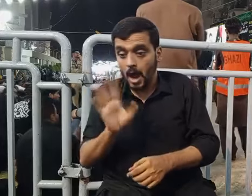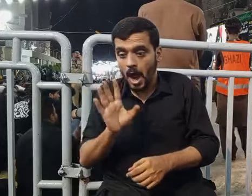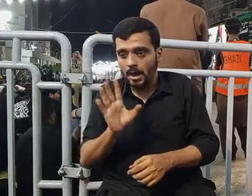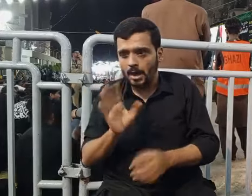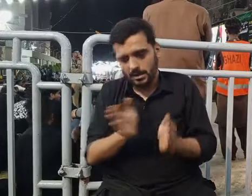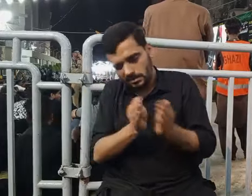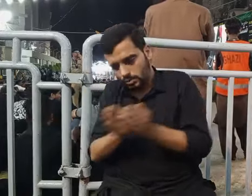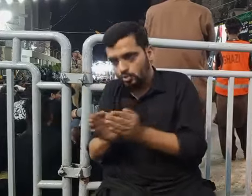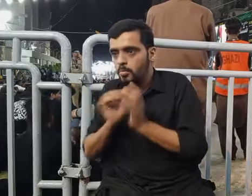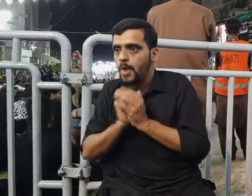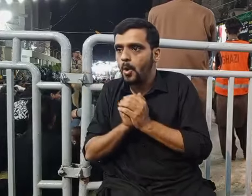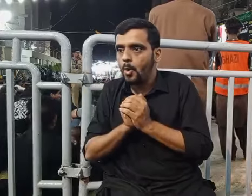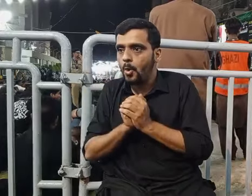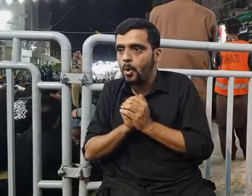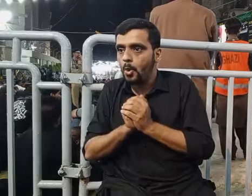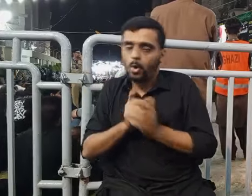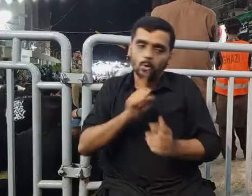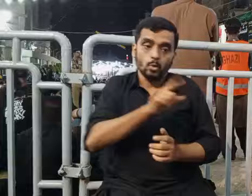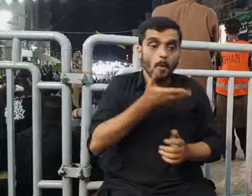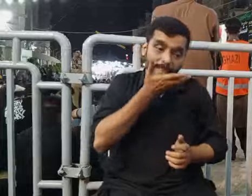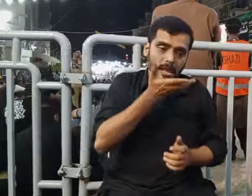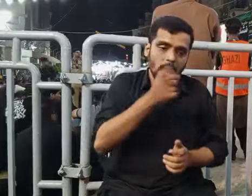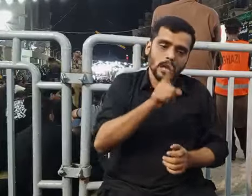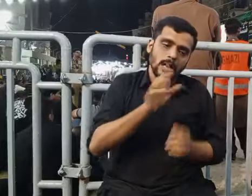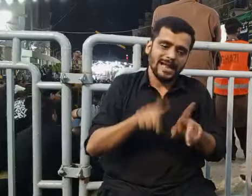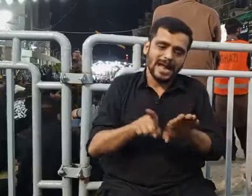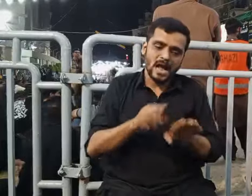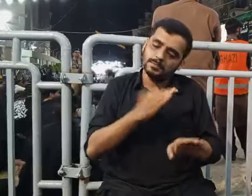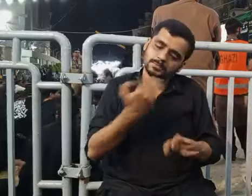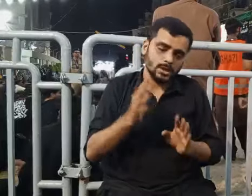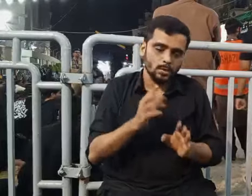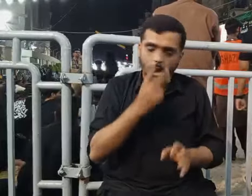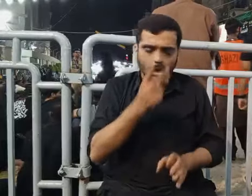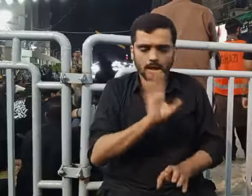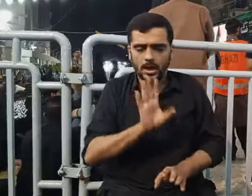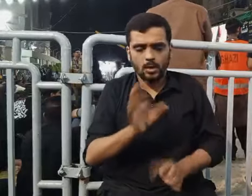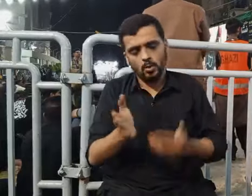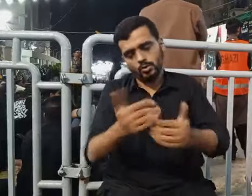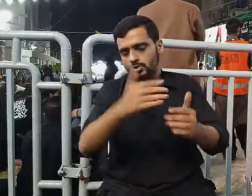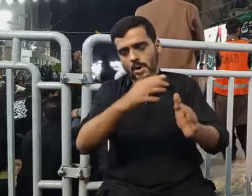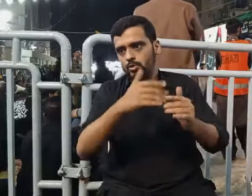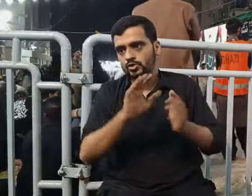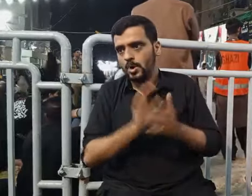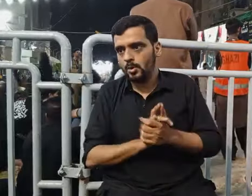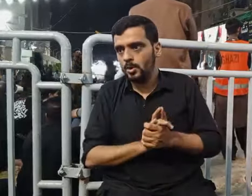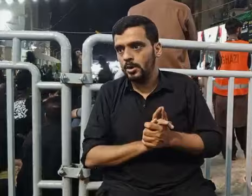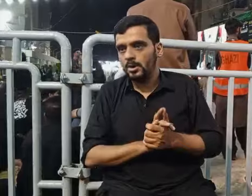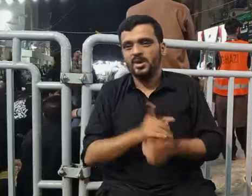کہ میرا بچہ کیسے شہید ہوا، خدا نہ کرے کسی ماں کے سامنے اس کے 13 برس کے جوان کی پامال لاش